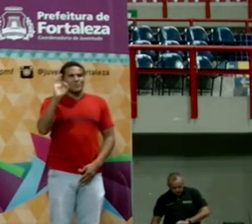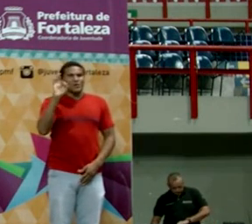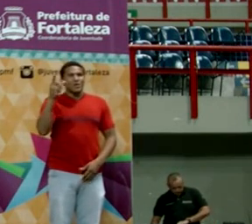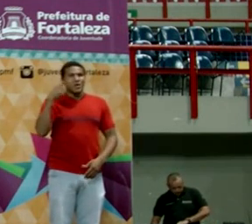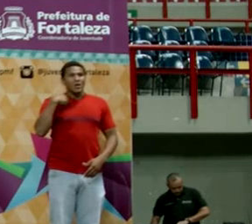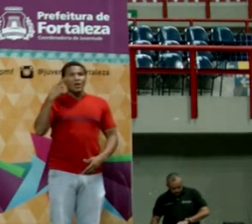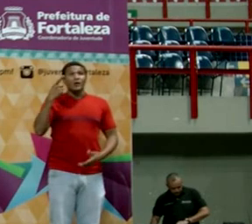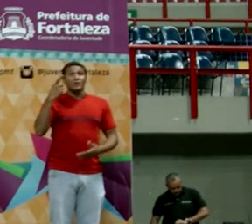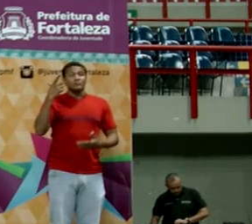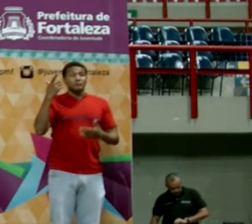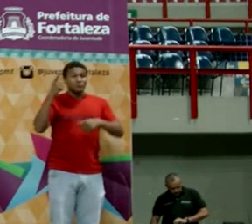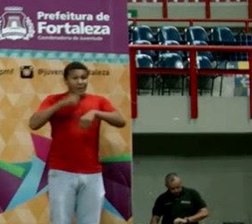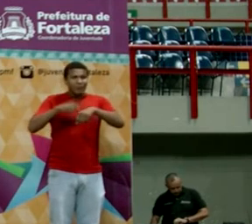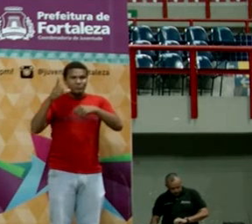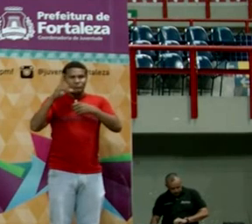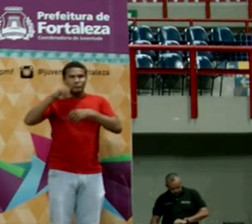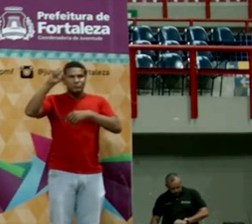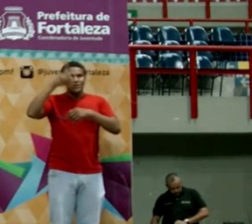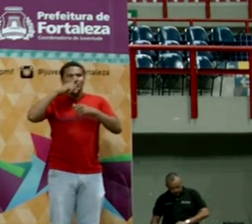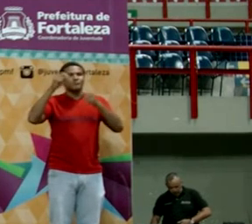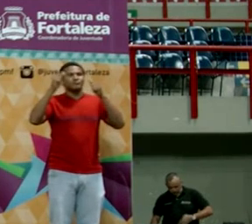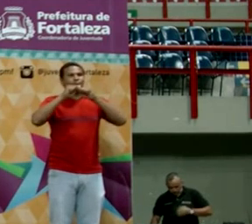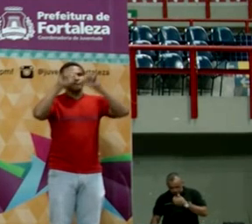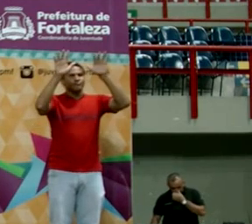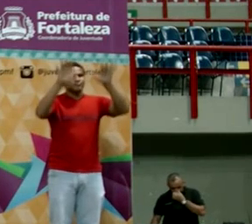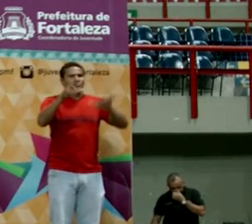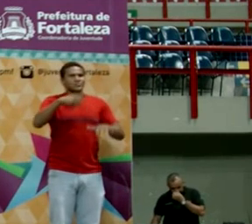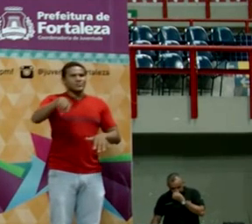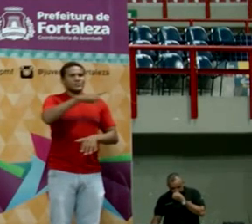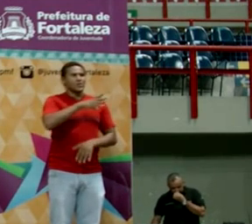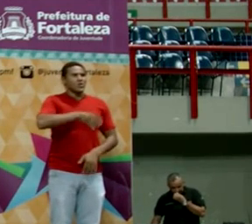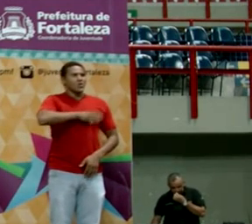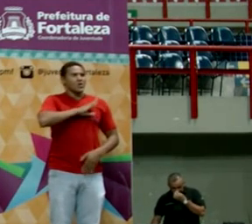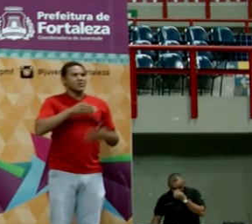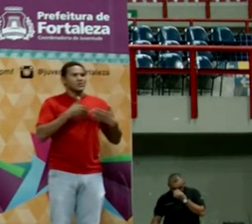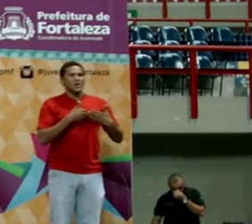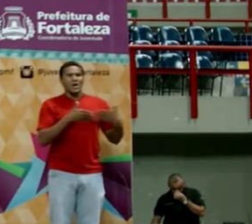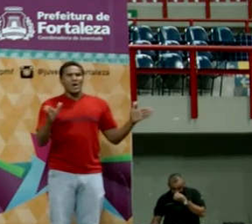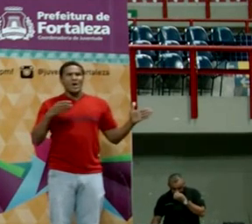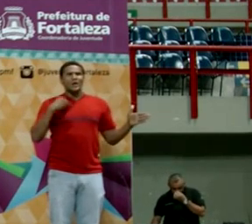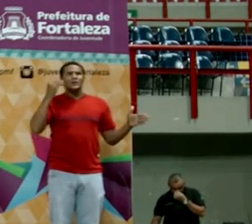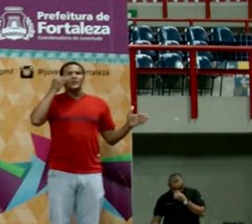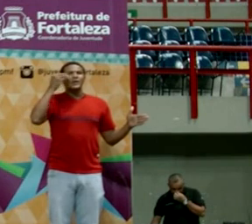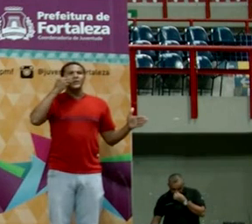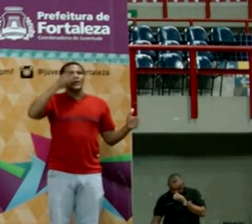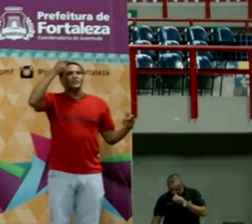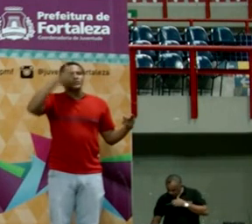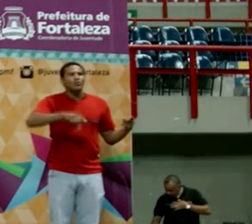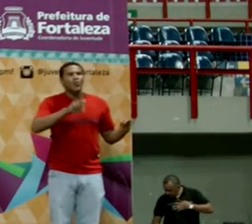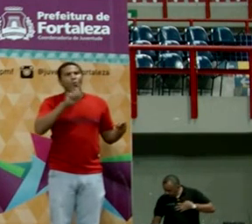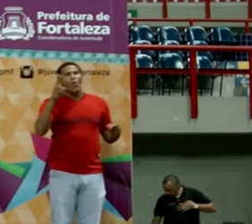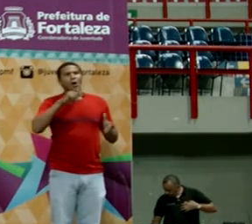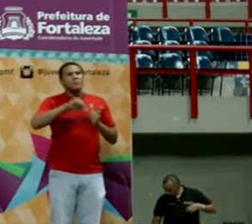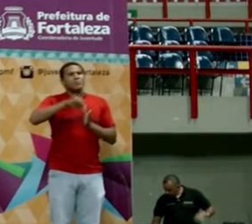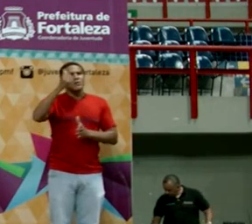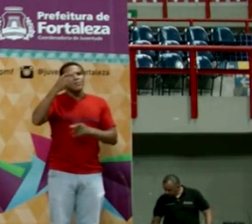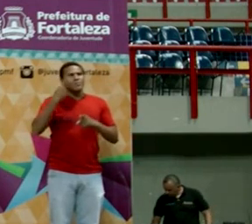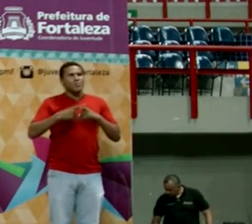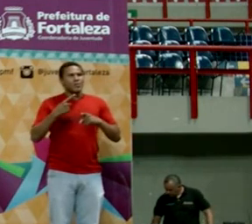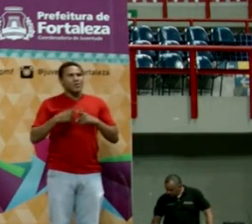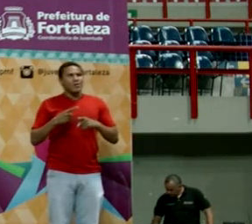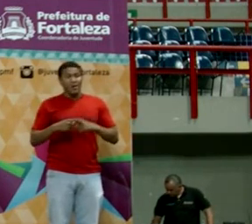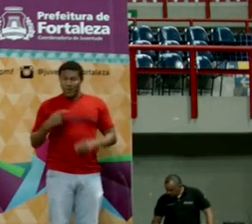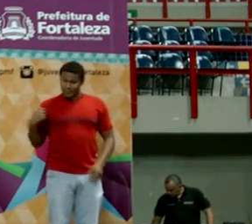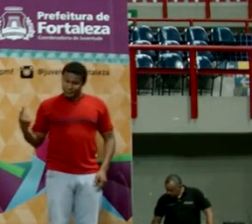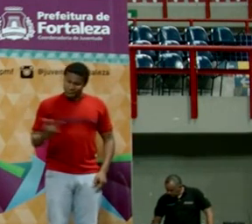Deus se abra essa semana para vocês. Que o coração de vocês esteja aberto para tentar mais uma vez ou a primeira vez, tá? Porque a nossa parte